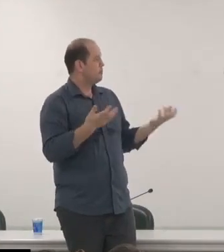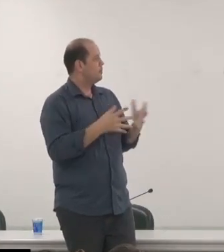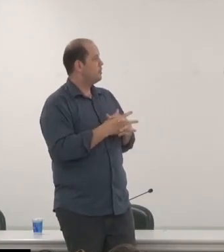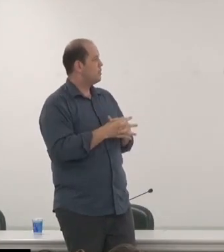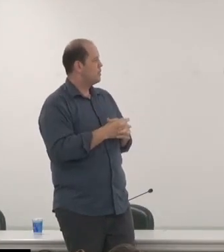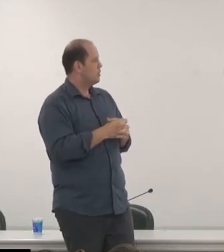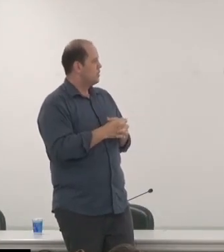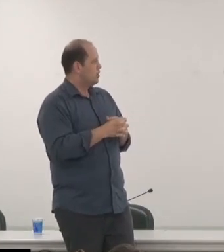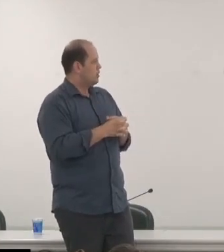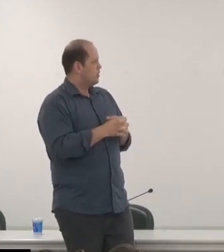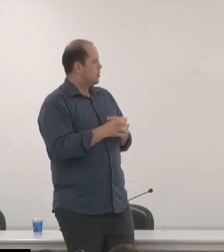seguir.